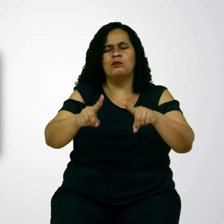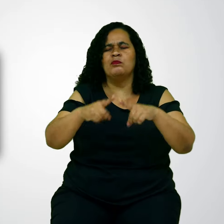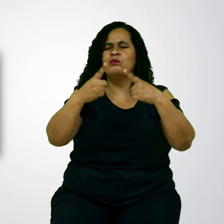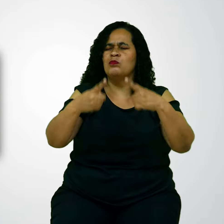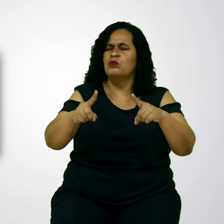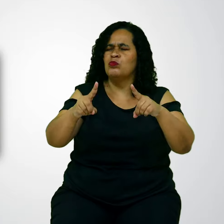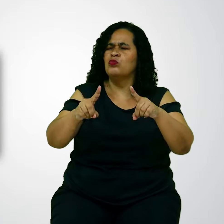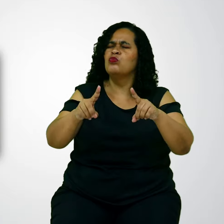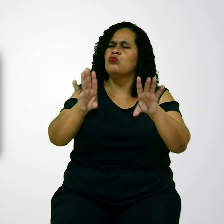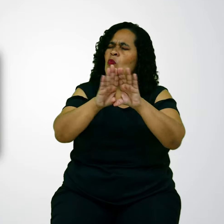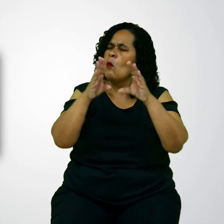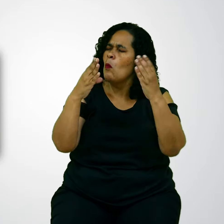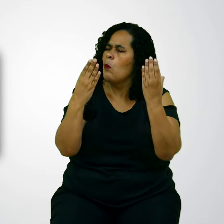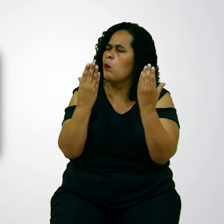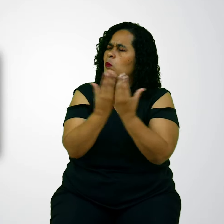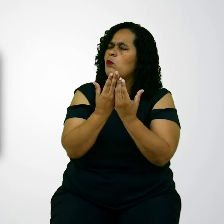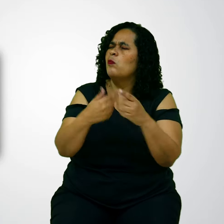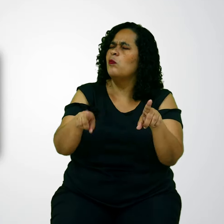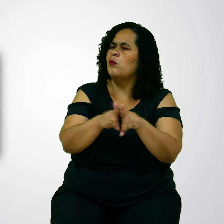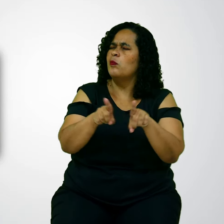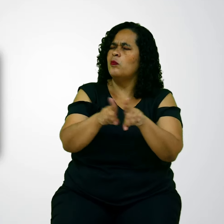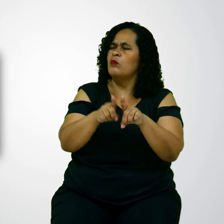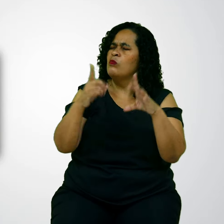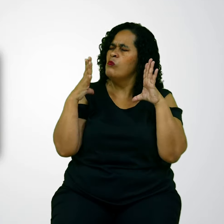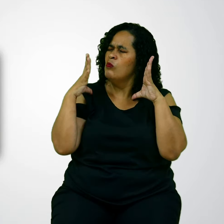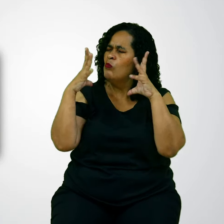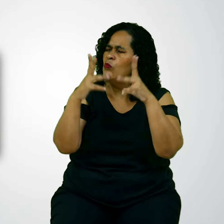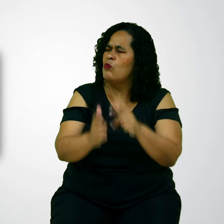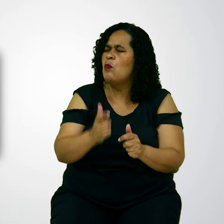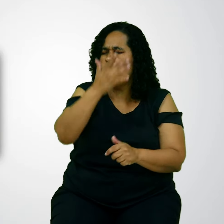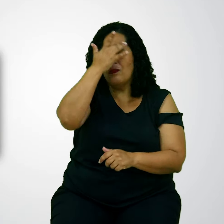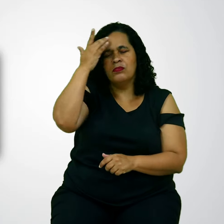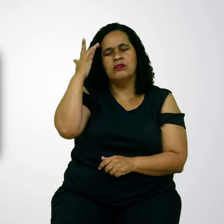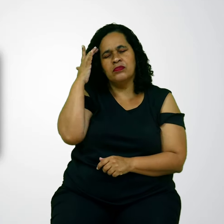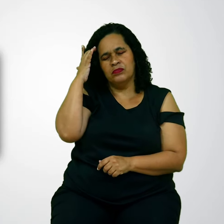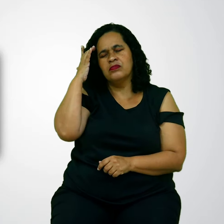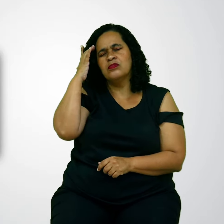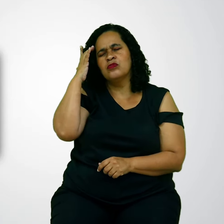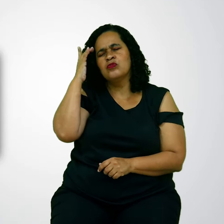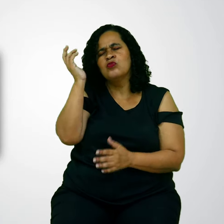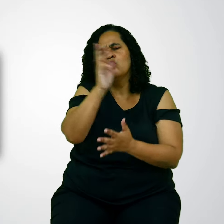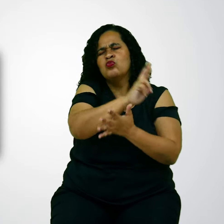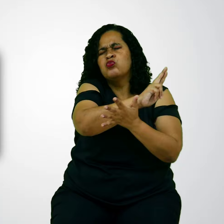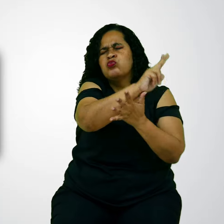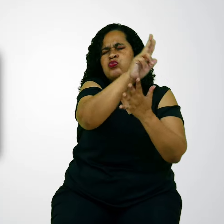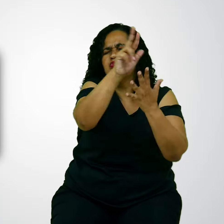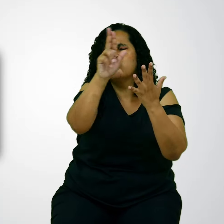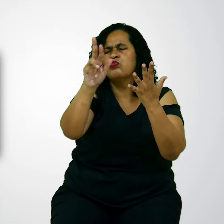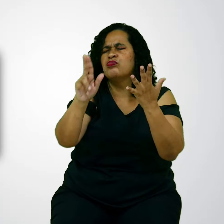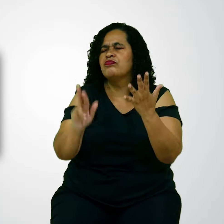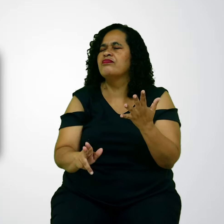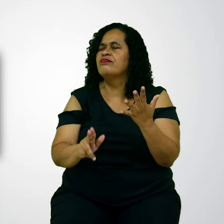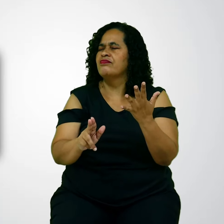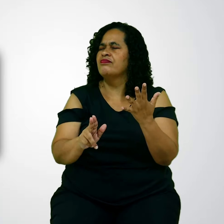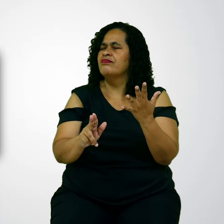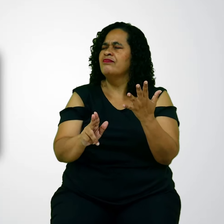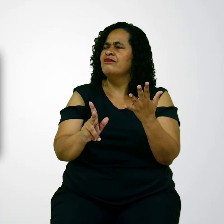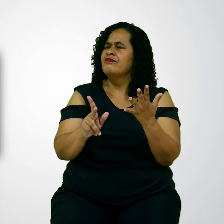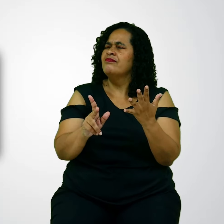corais, enfim, pessoal que lida com a música. São tantas pessoas e elas têm um trabalho